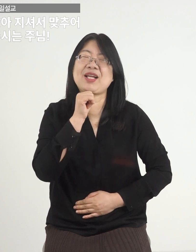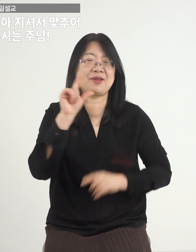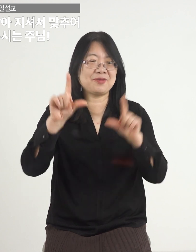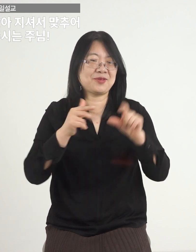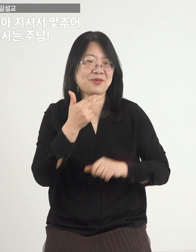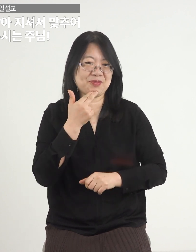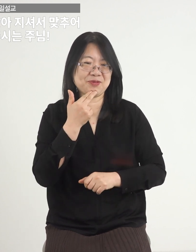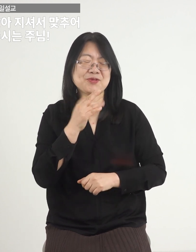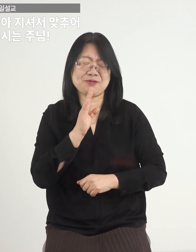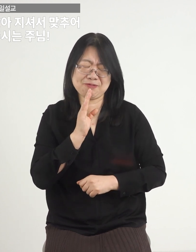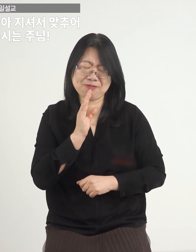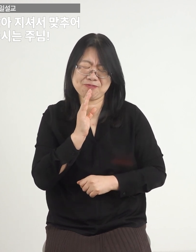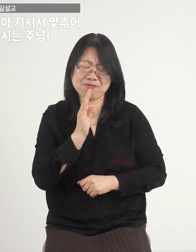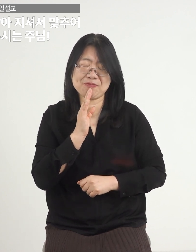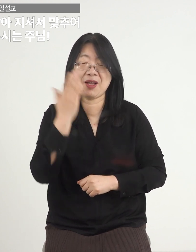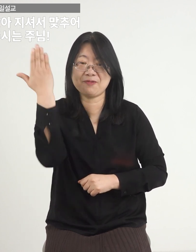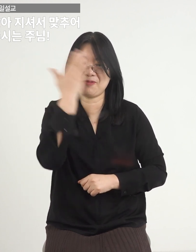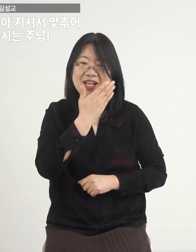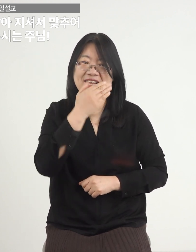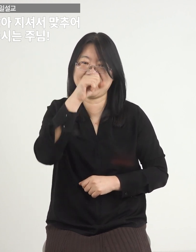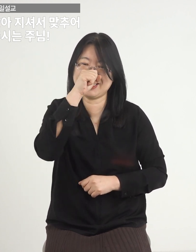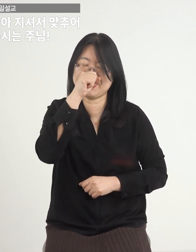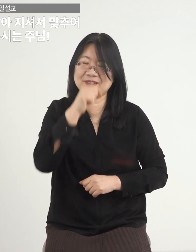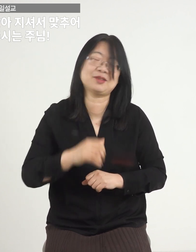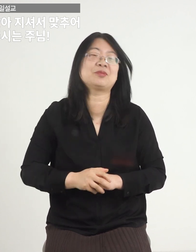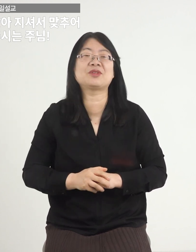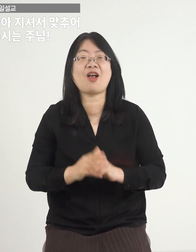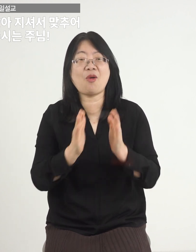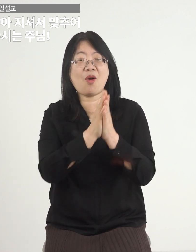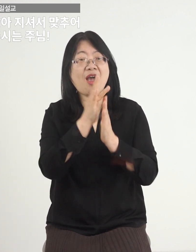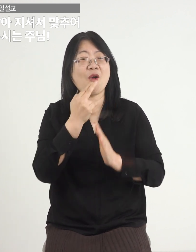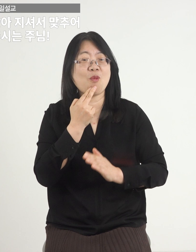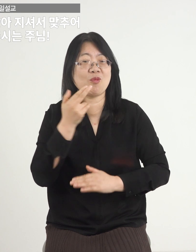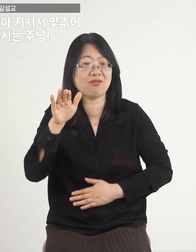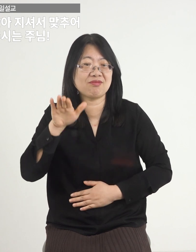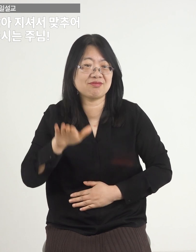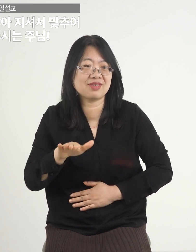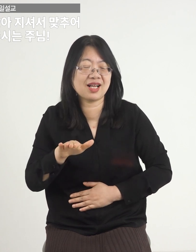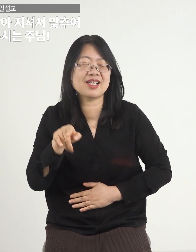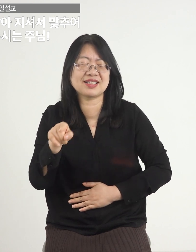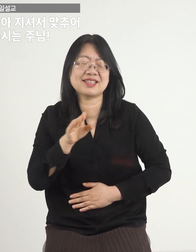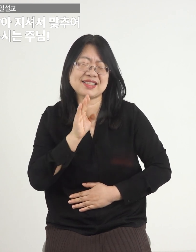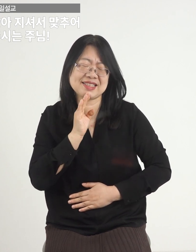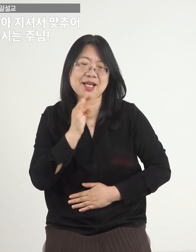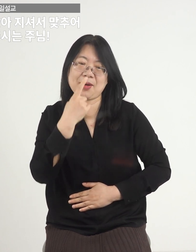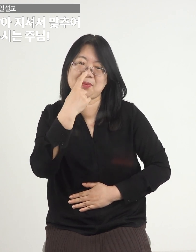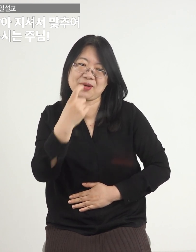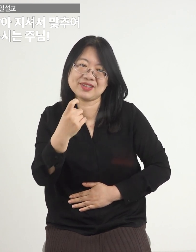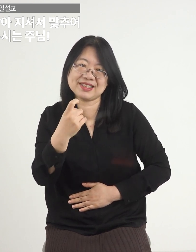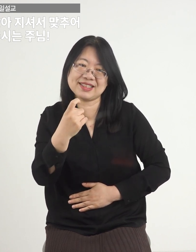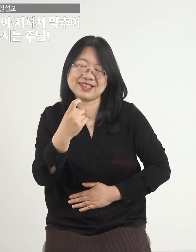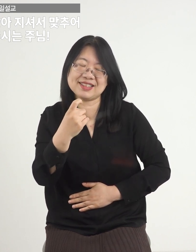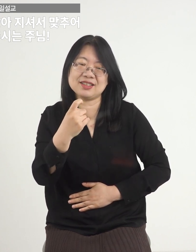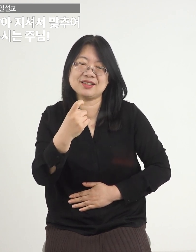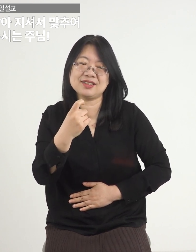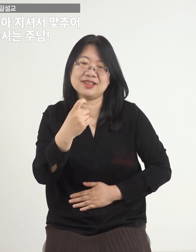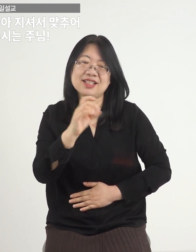않습니다. 얼마나 담백해요. 예. 화려하지 않지만 이게 진짜 멋진 줄이란